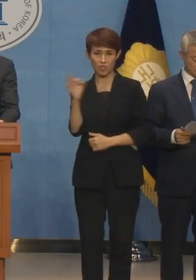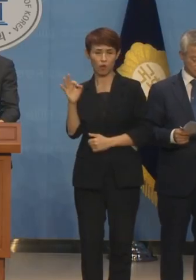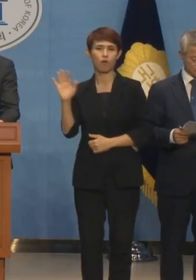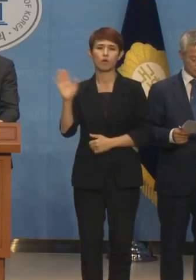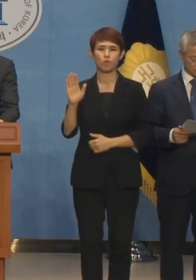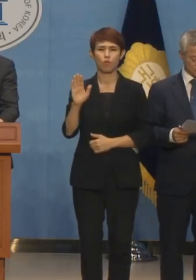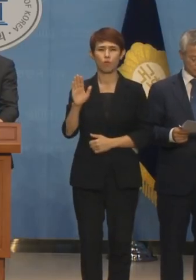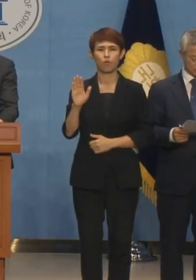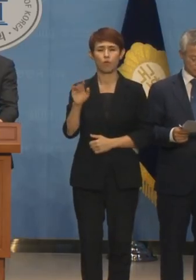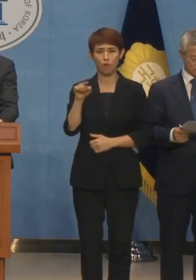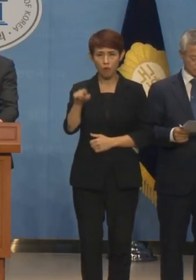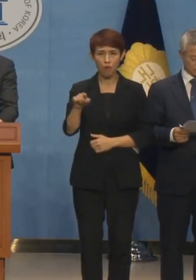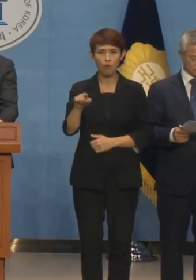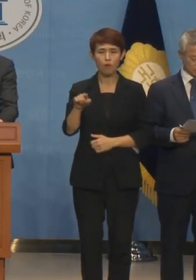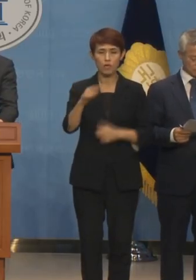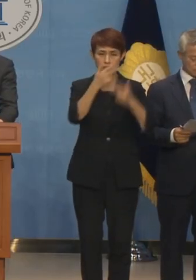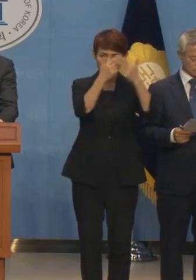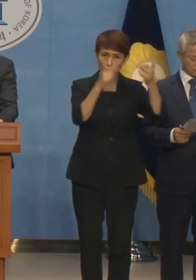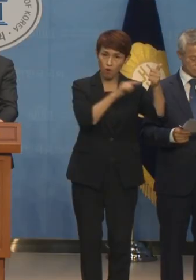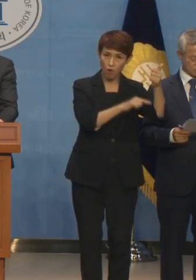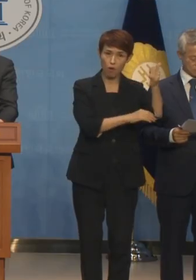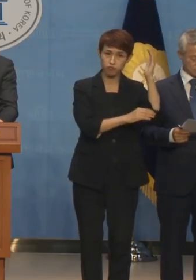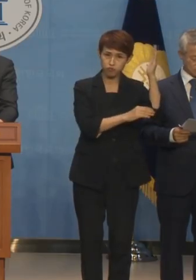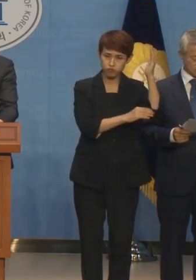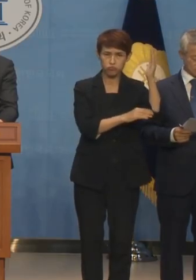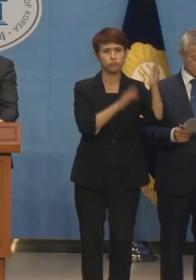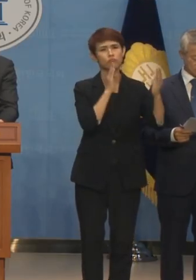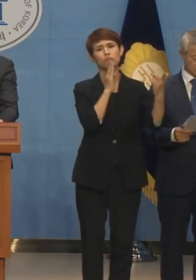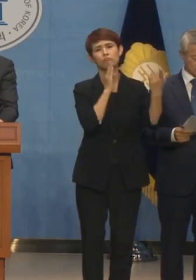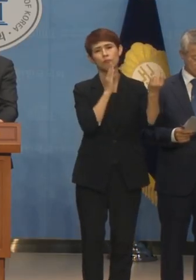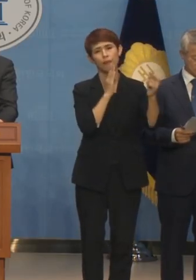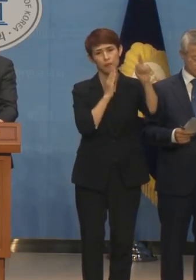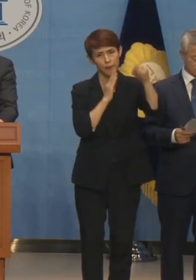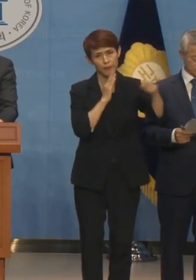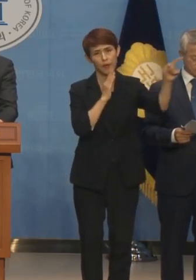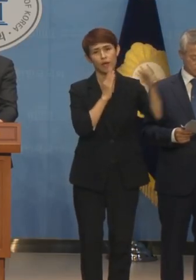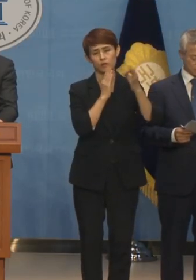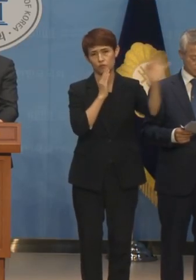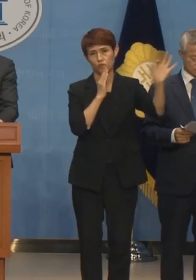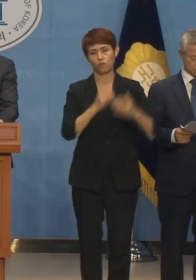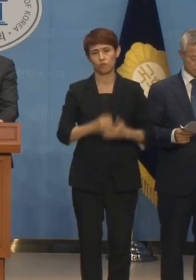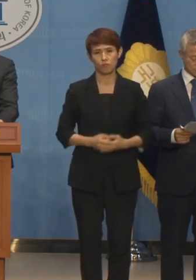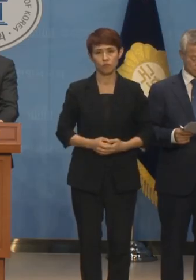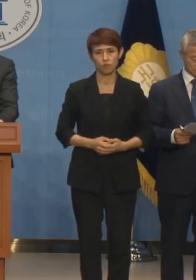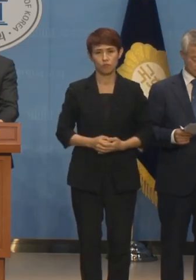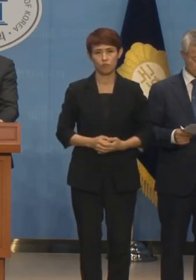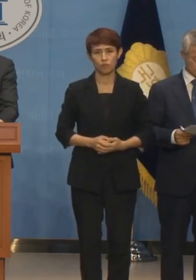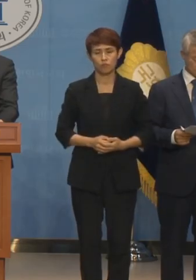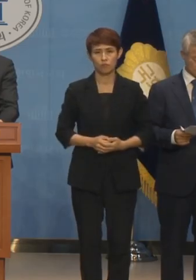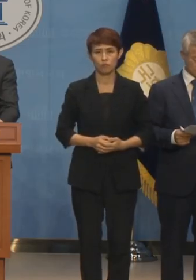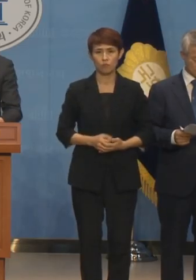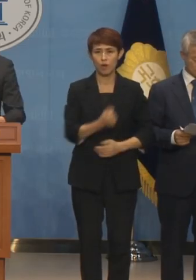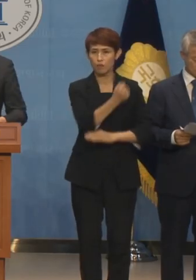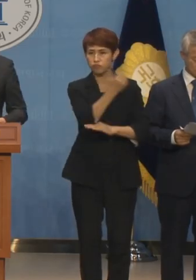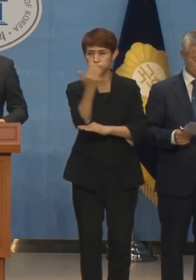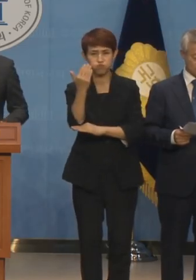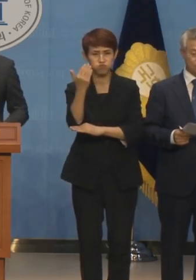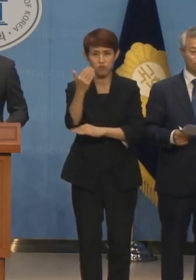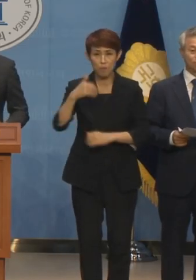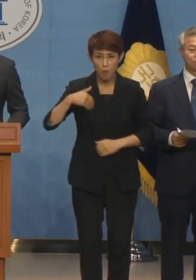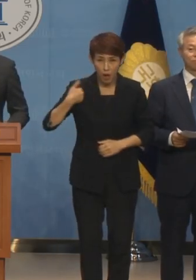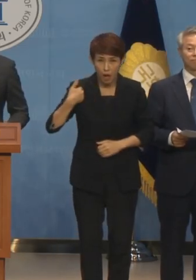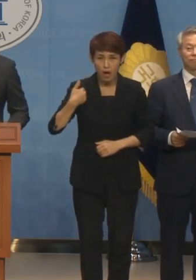것보다 더욱 그간의 이재명 대표의 주장이 맞음을 인정하는 것으로 자신들이 무슨 보도를 하는지도 모르고